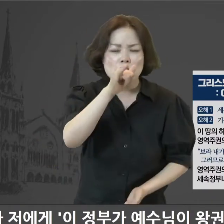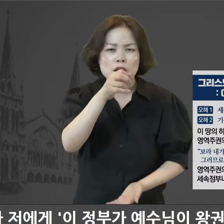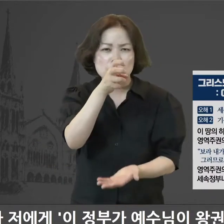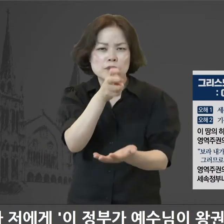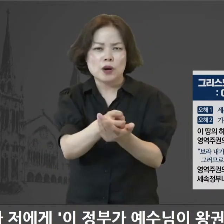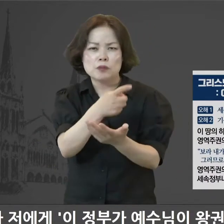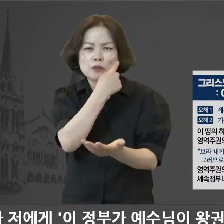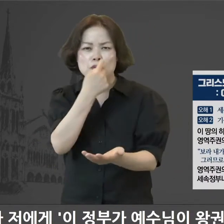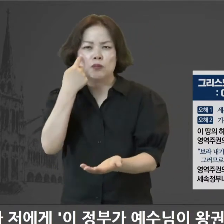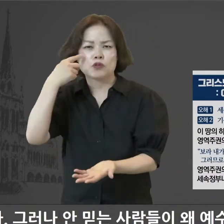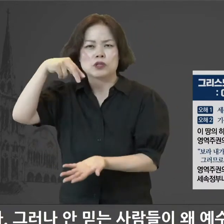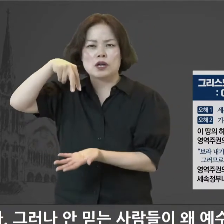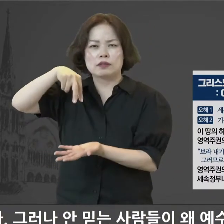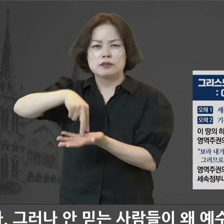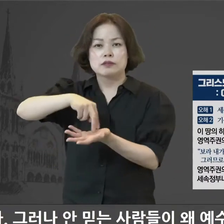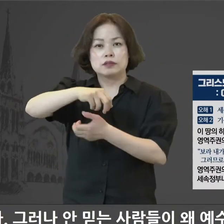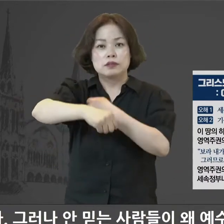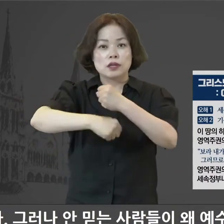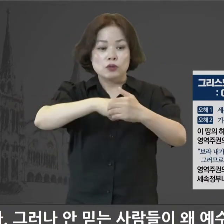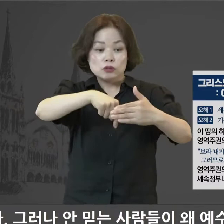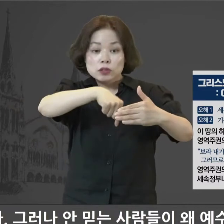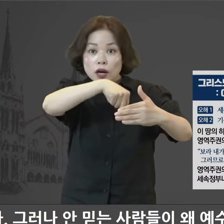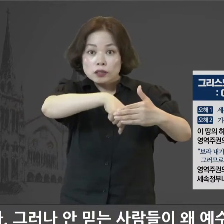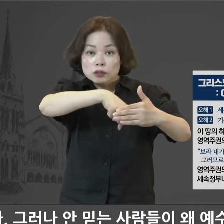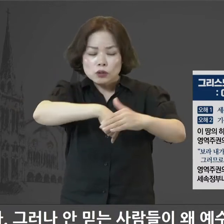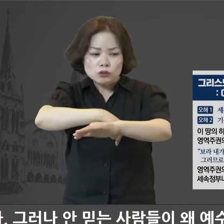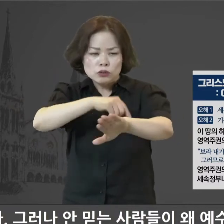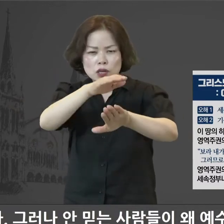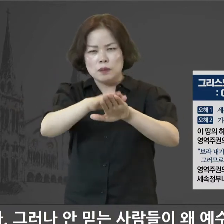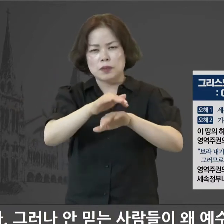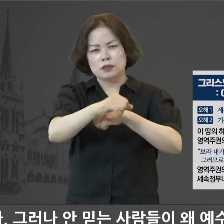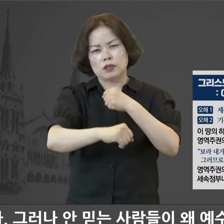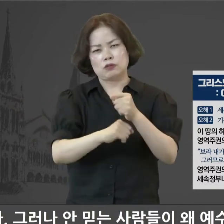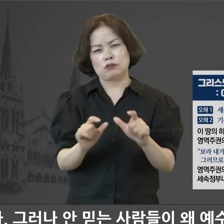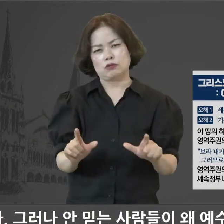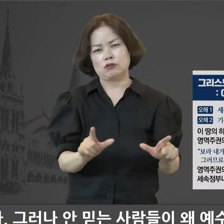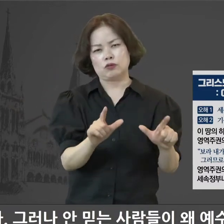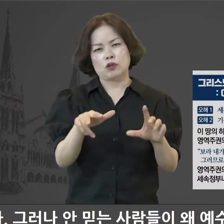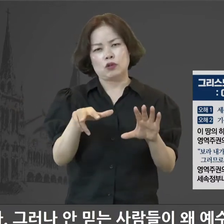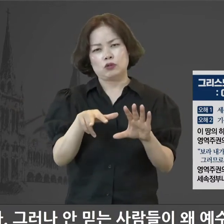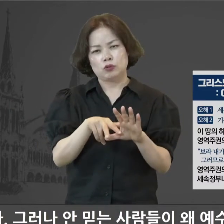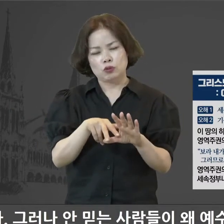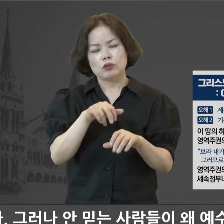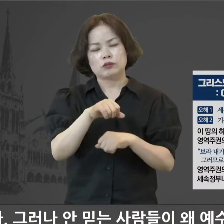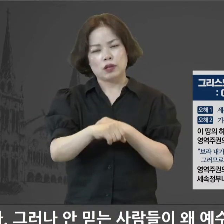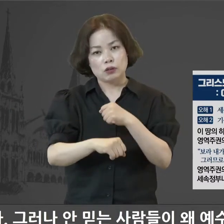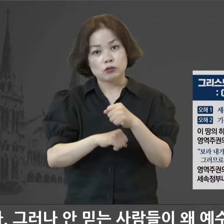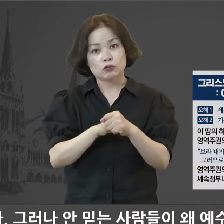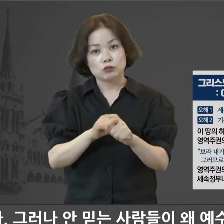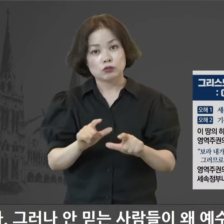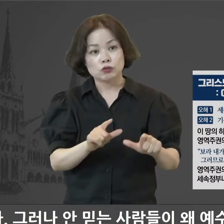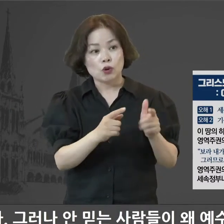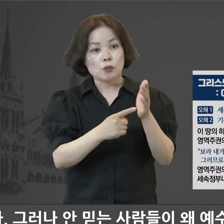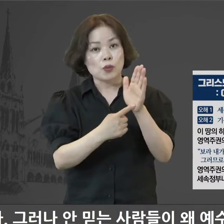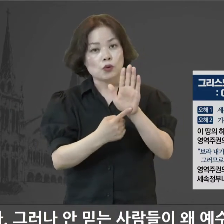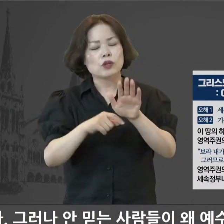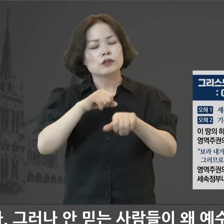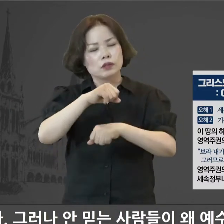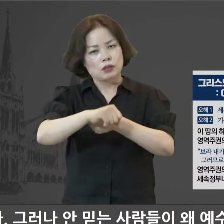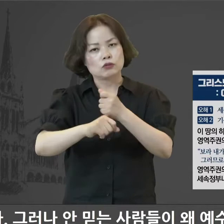헌법이 보장하는 자유예요. 그 안에서 우리가 예배의 자유를 누리고 종교의 자유를 누리고 또 표현의 자유를